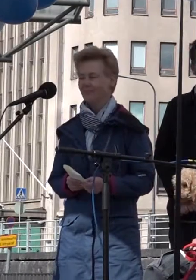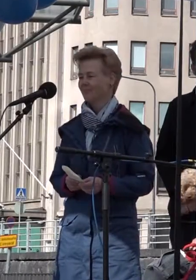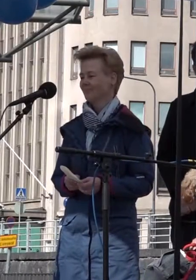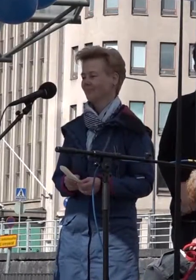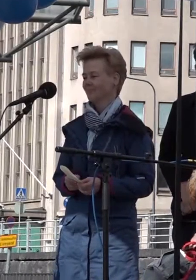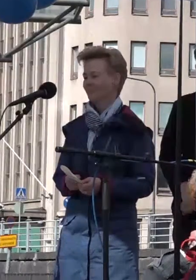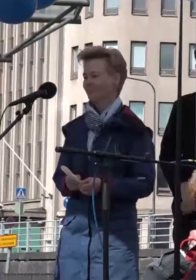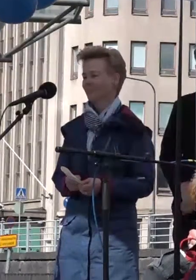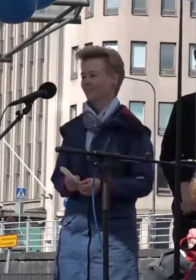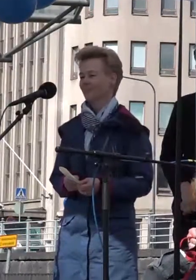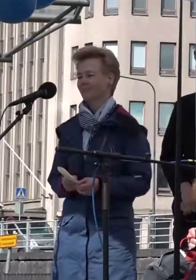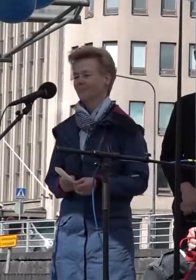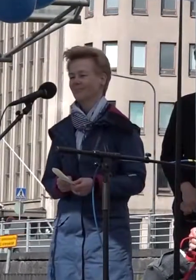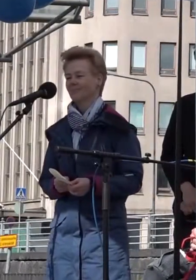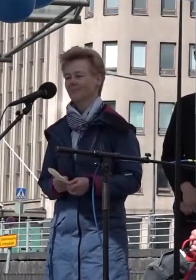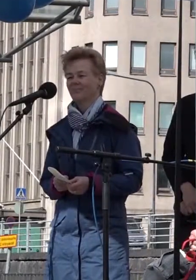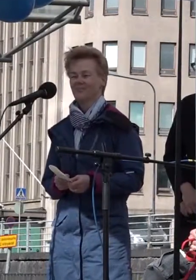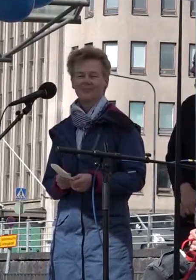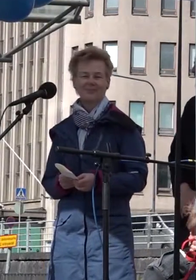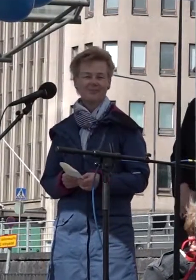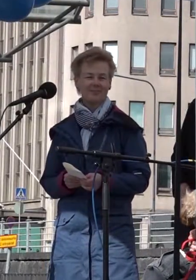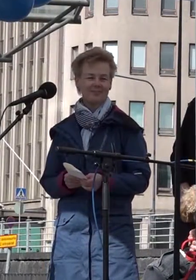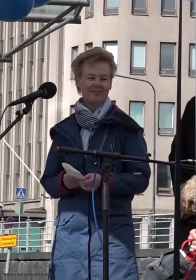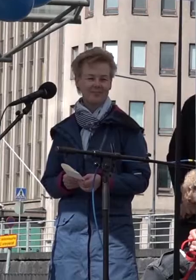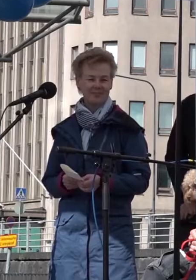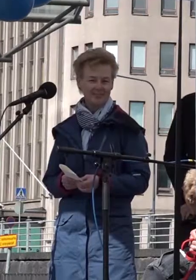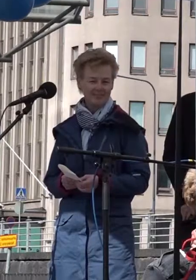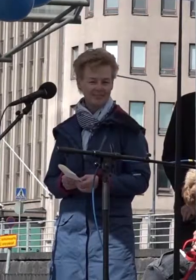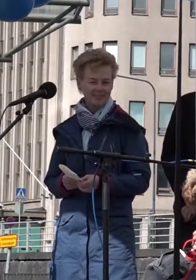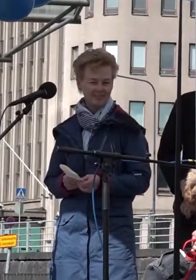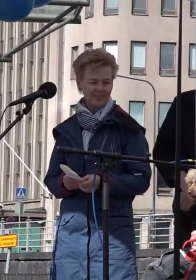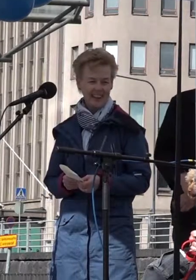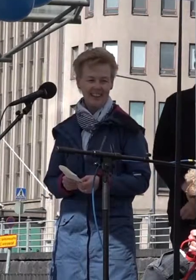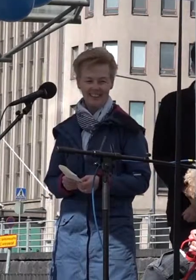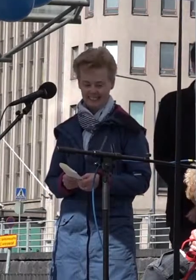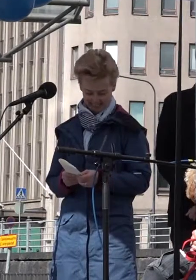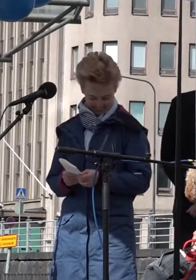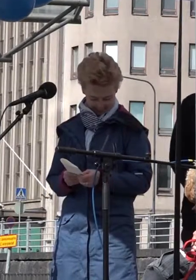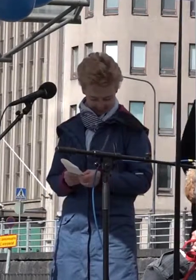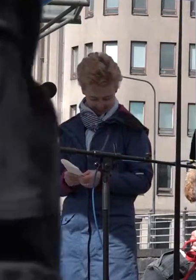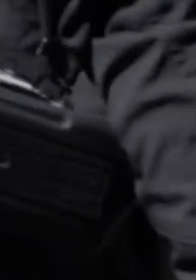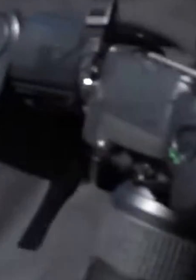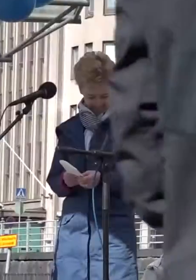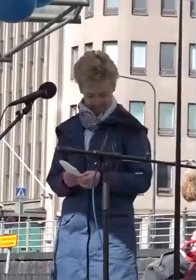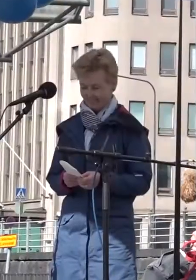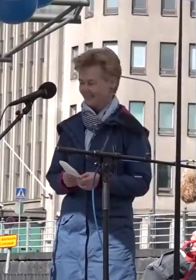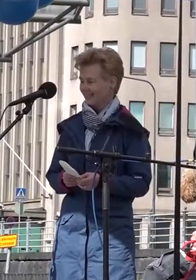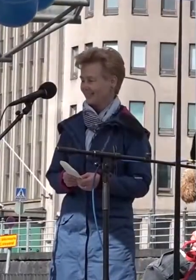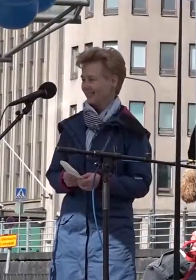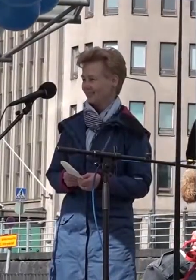Kiitoksia Kaari kauniista sanoista. Kyllähän niitä aina mukavaa välillä kuulla. Mutta jos puhutaan tämän päivän